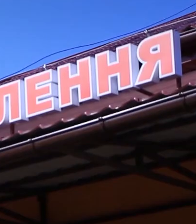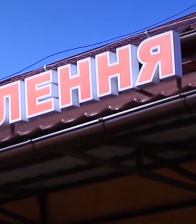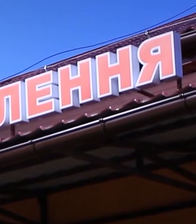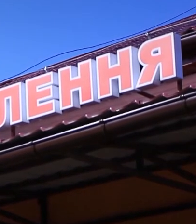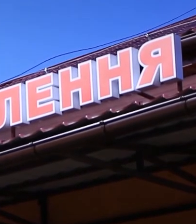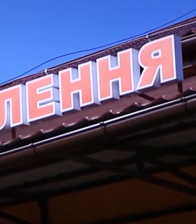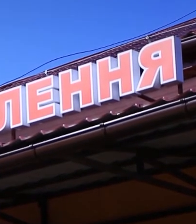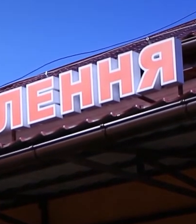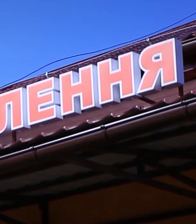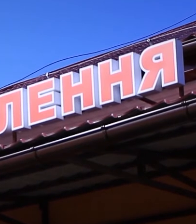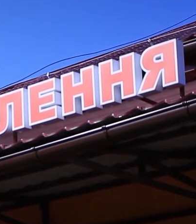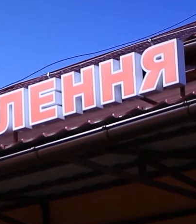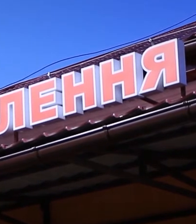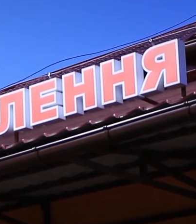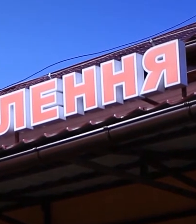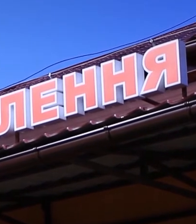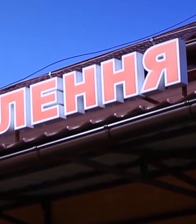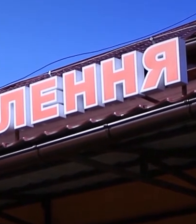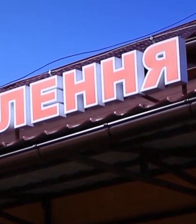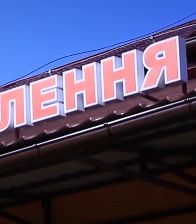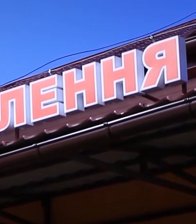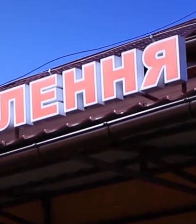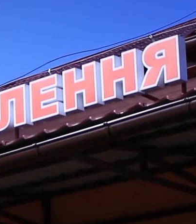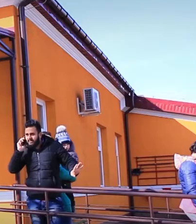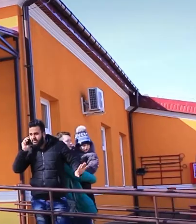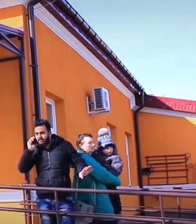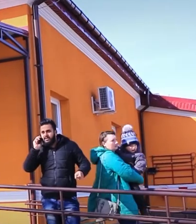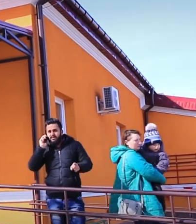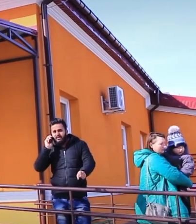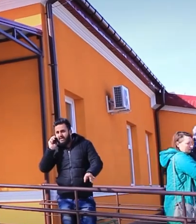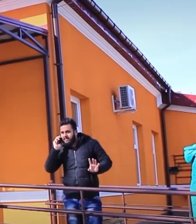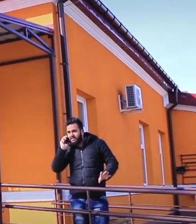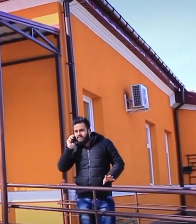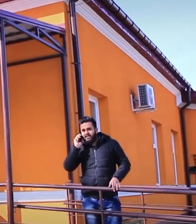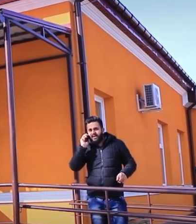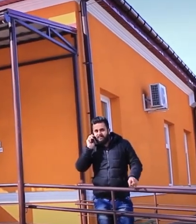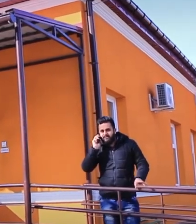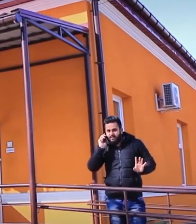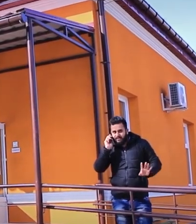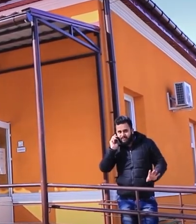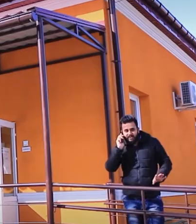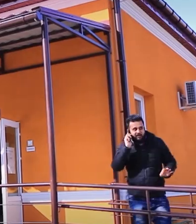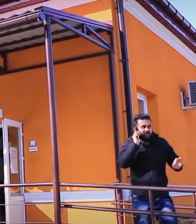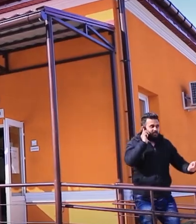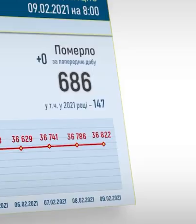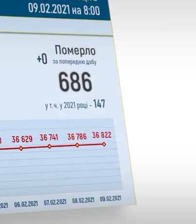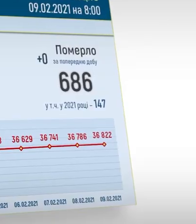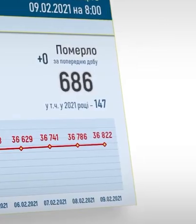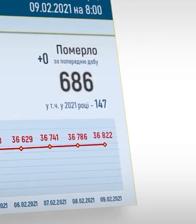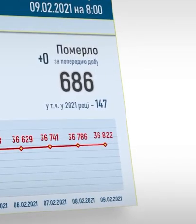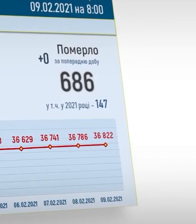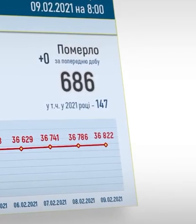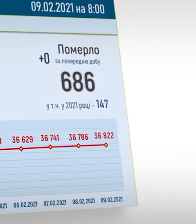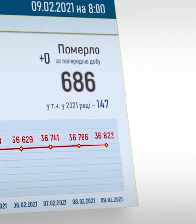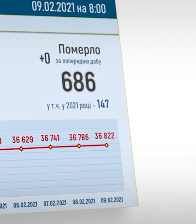опорных больницах Одессы сейчас свободно 270 ковидных коек. За сутки от осложнений вируса никто не умер,